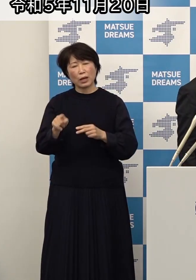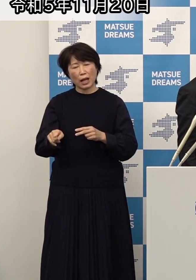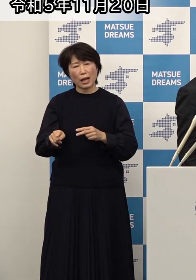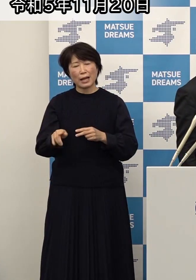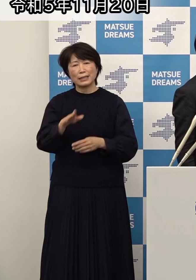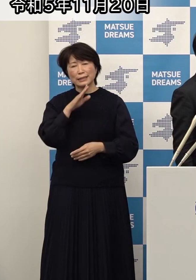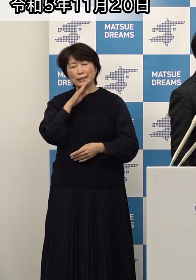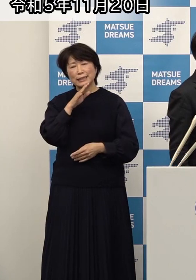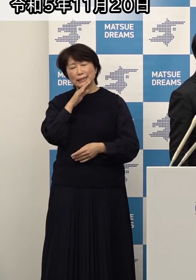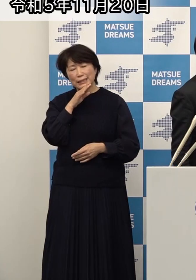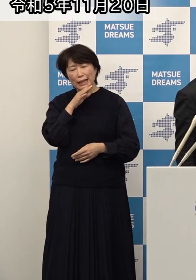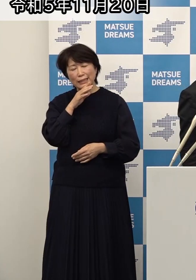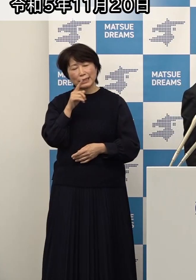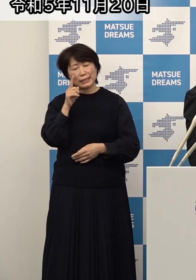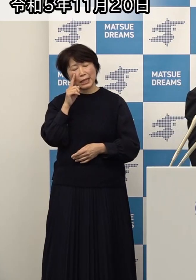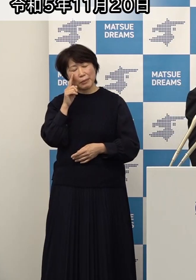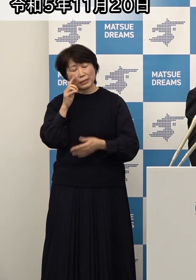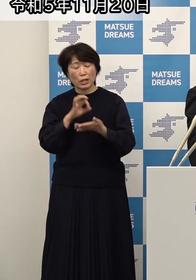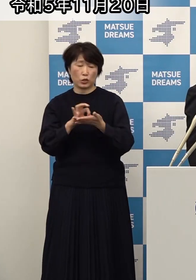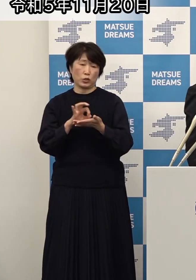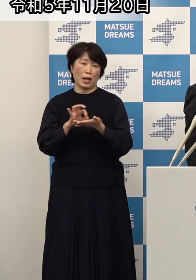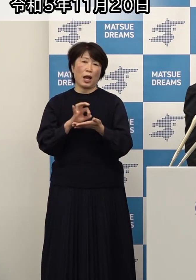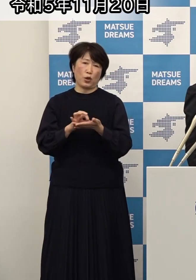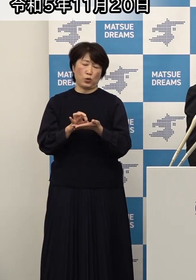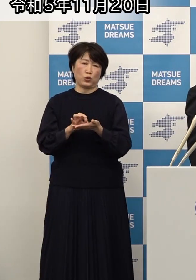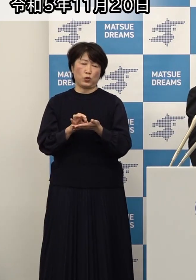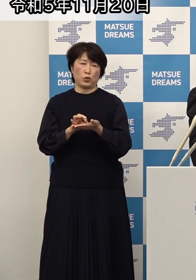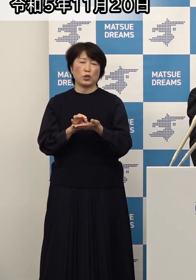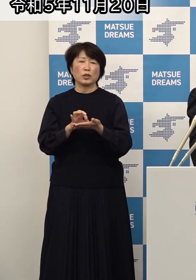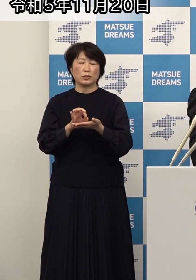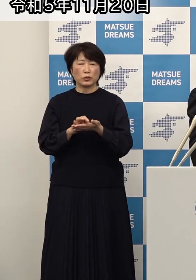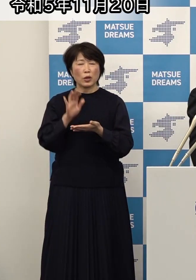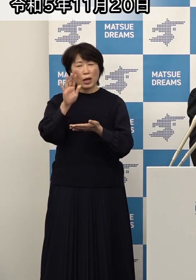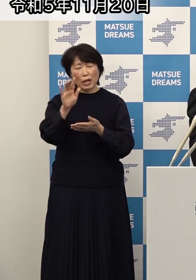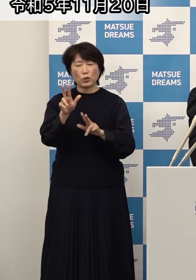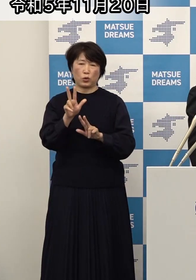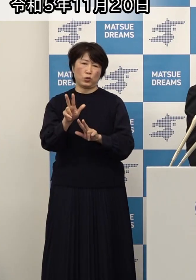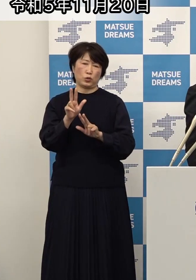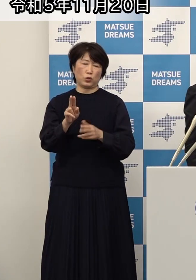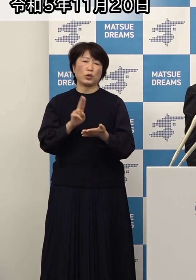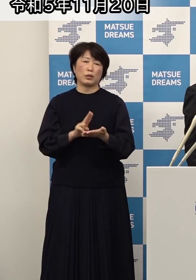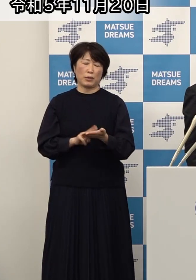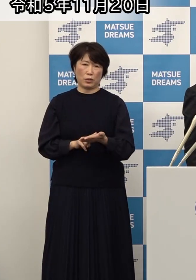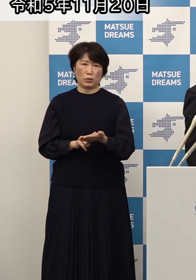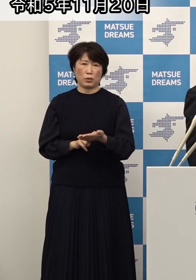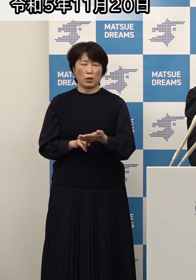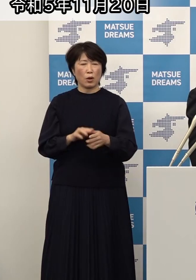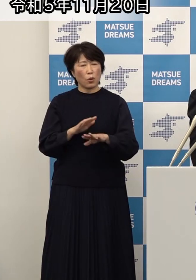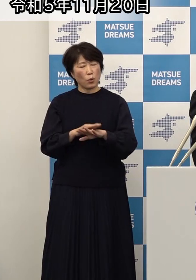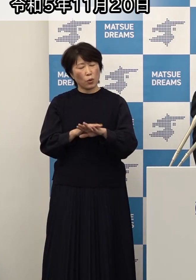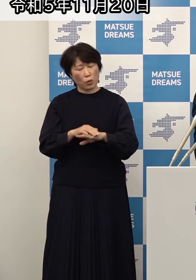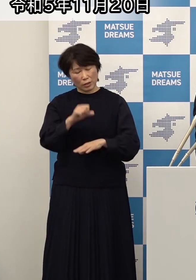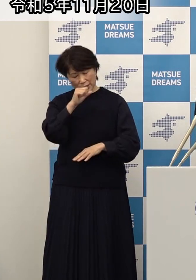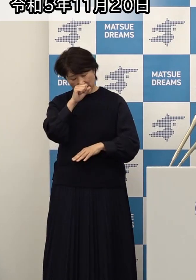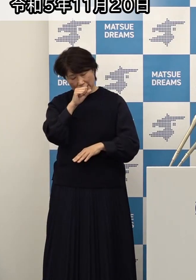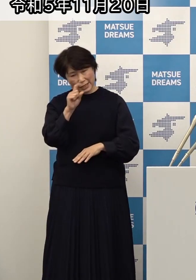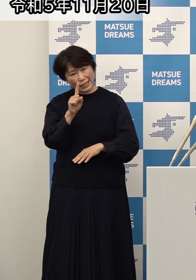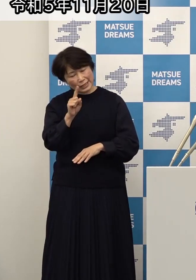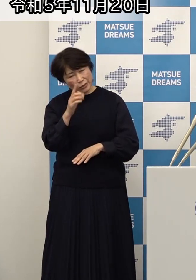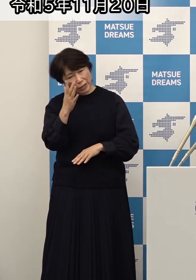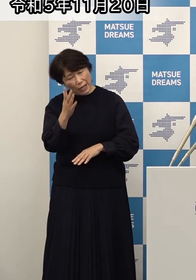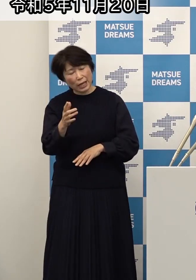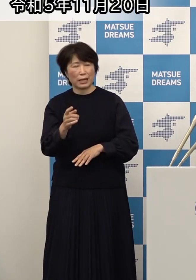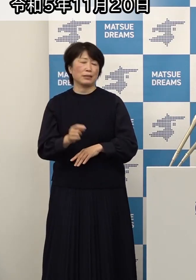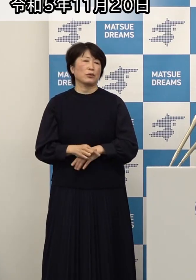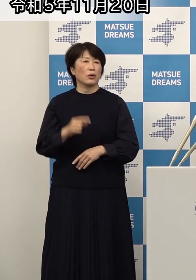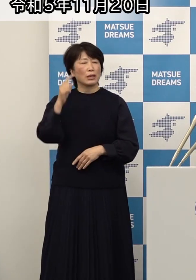用、まずはトライアルしていただいて、で具体的なルールを考えていこうと、どういったものに使うのが一番いいのかということを検討する